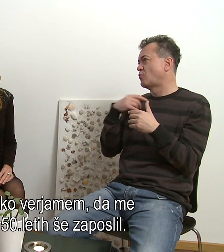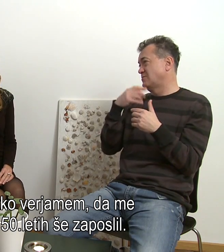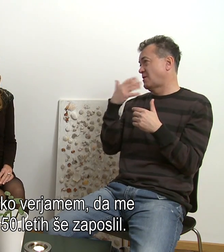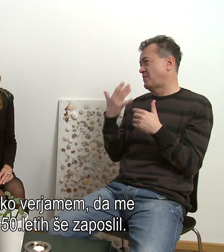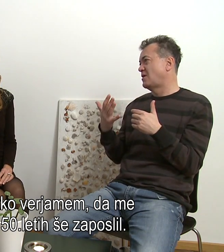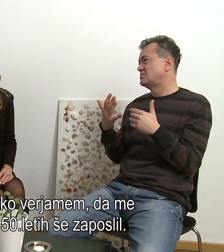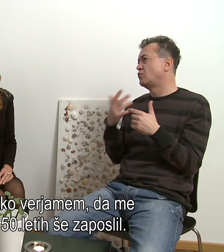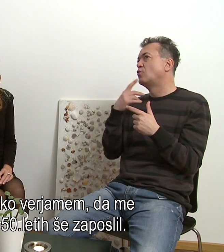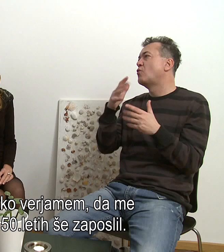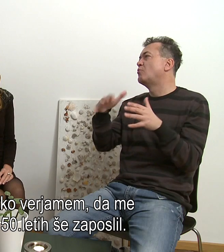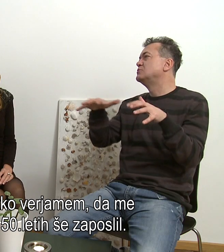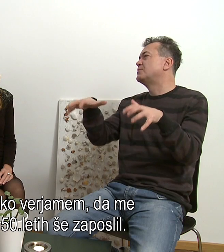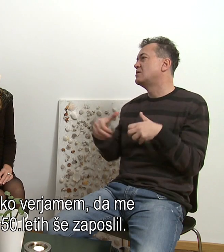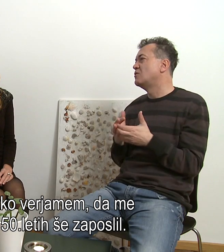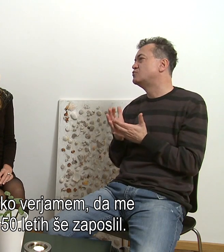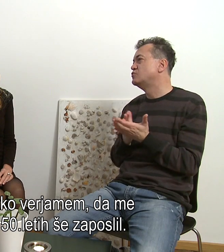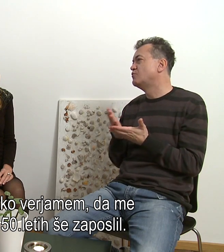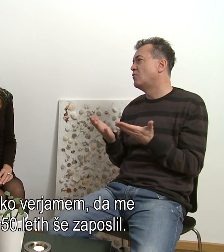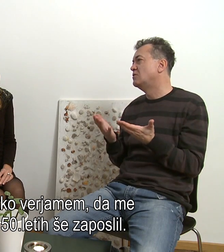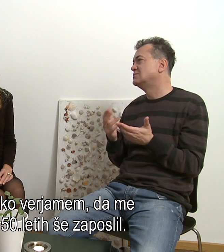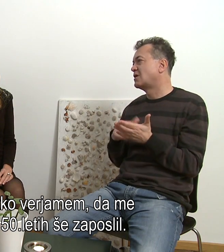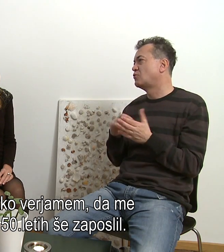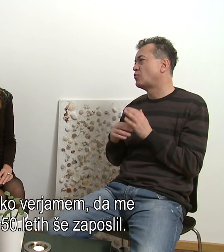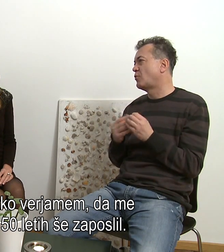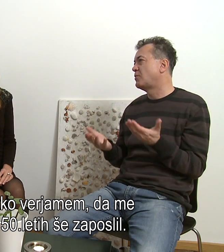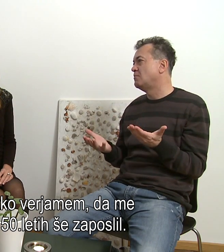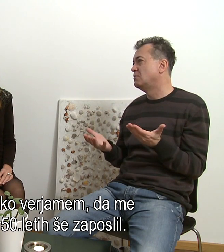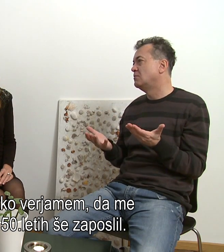Dobuje voljo in željo, da bo, mislim,